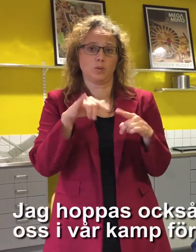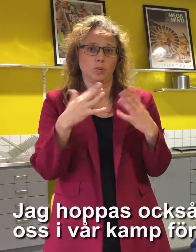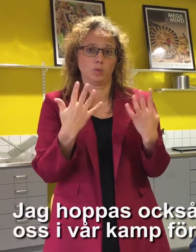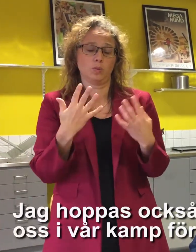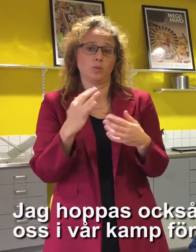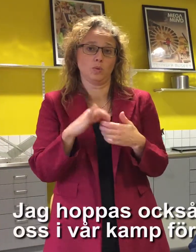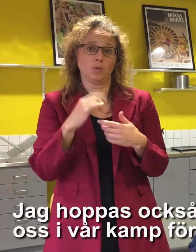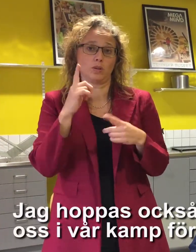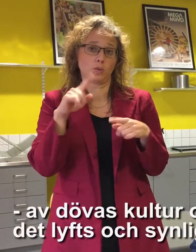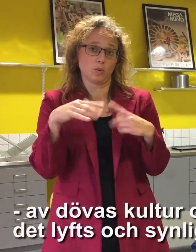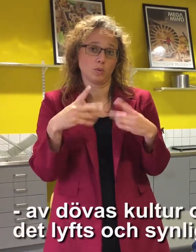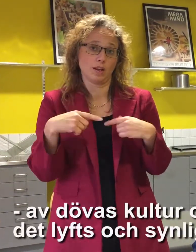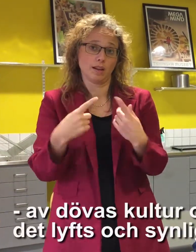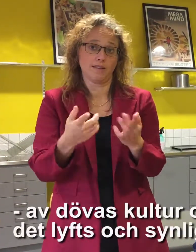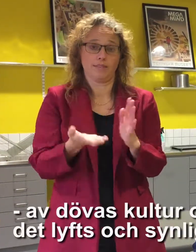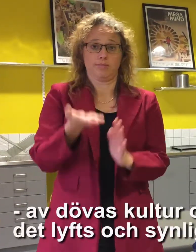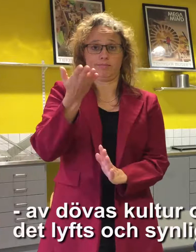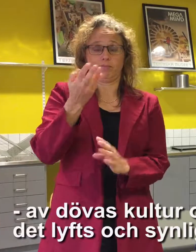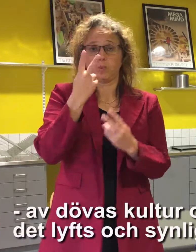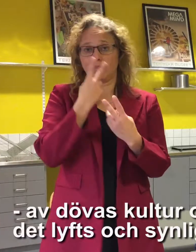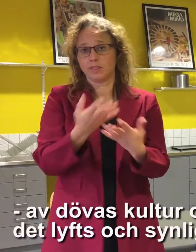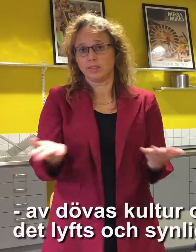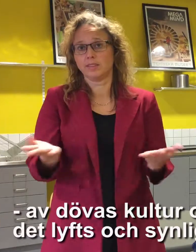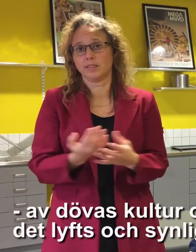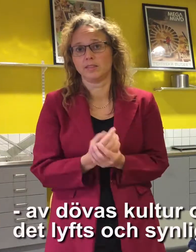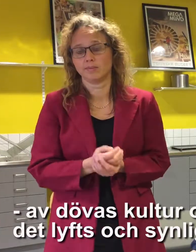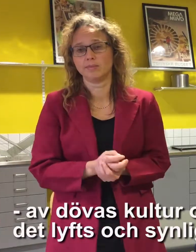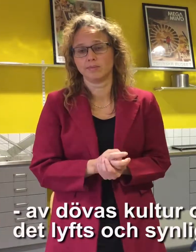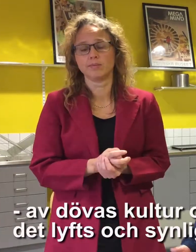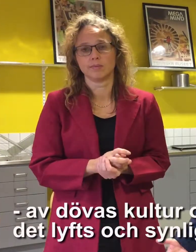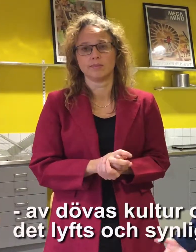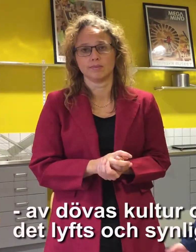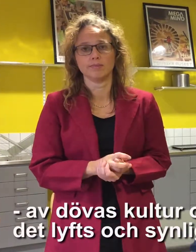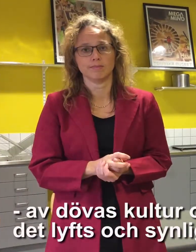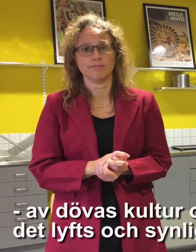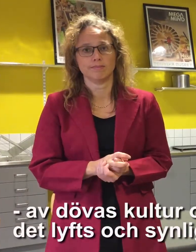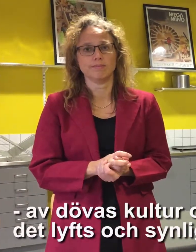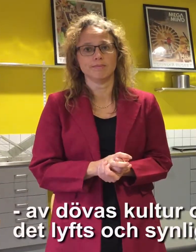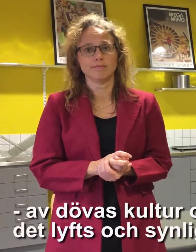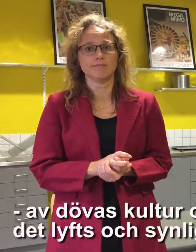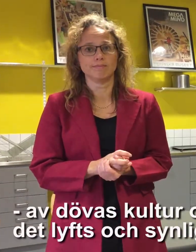erkännande av dövas kultur och kulturarv. Att det lyfts och synliggörs.